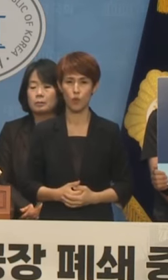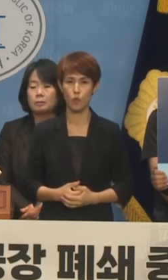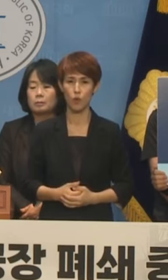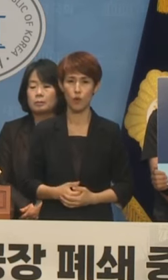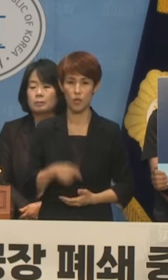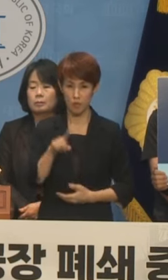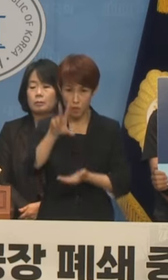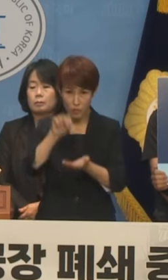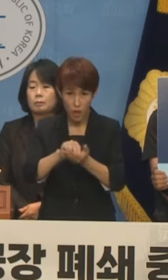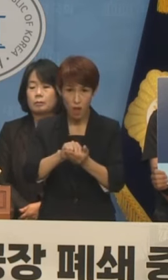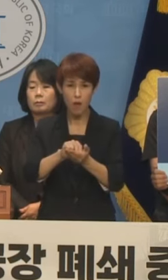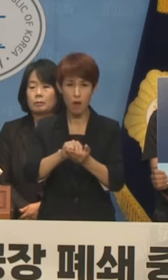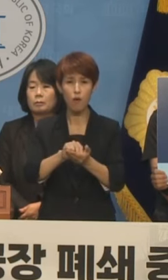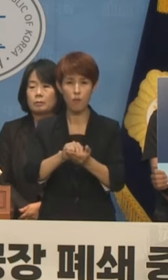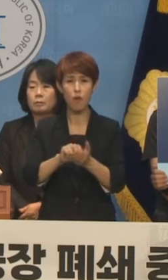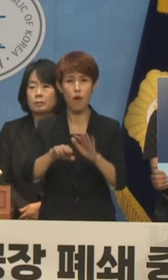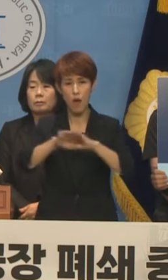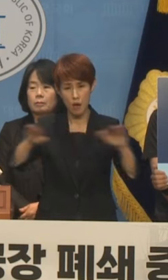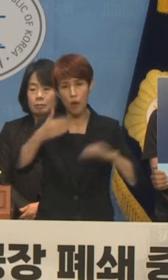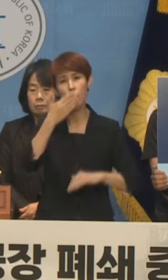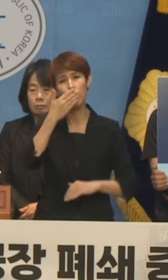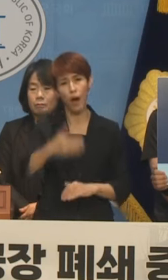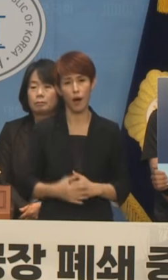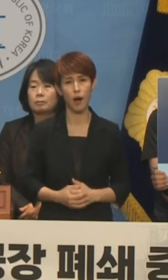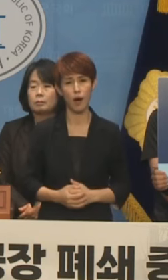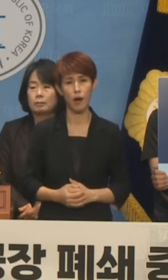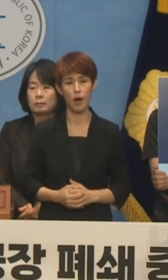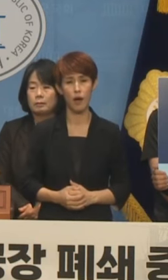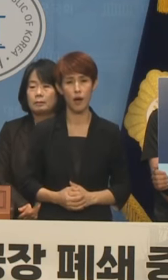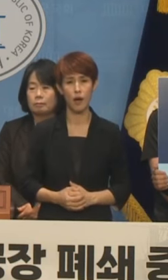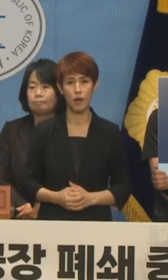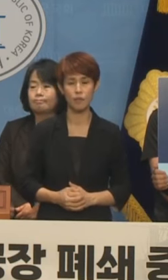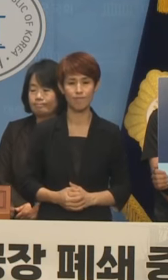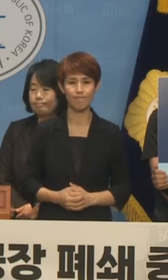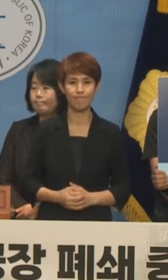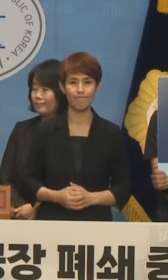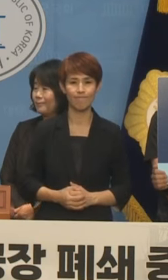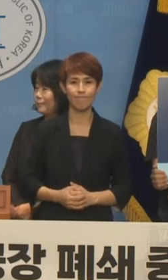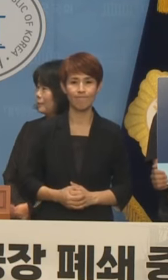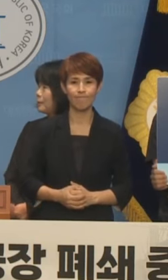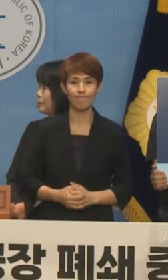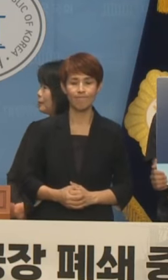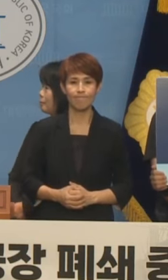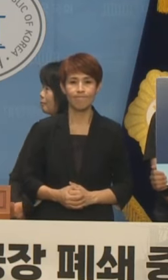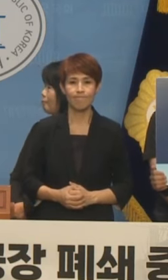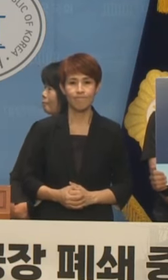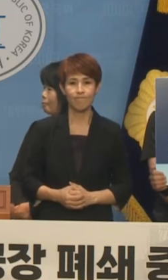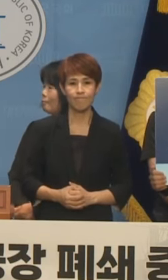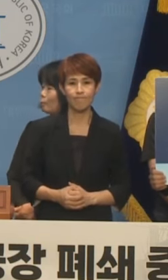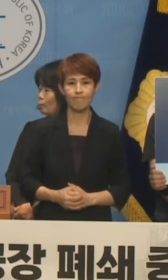이 사태는 의외로 쉽게 풀릴 수 있습니다. 이상입니다.